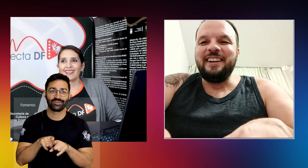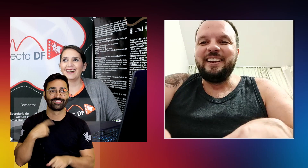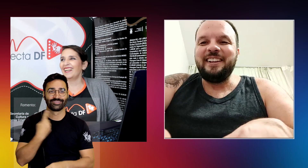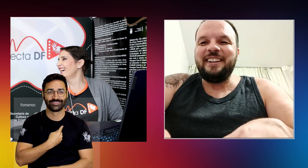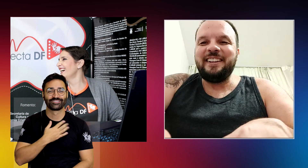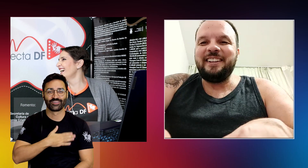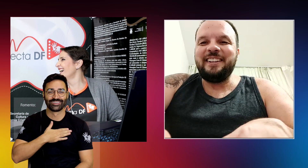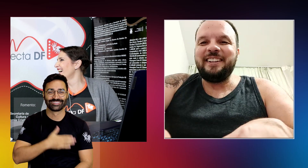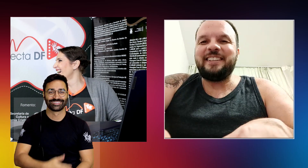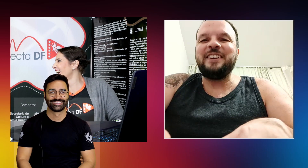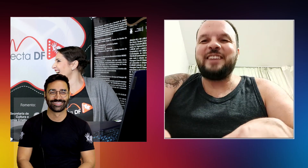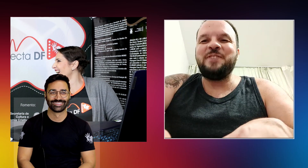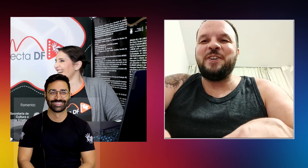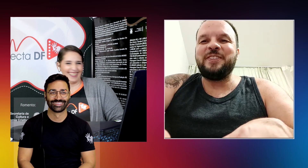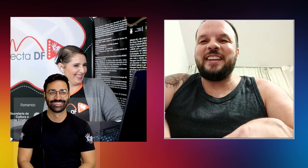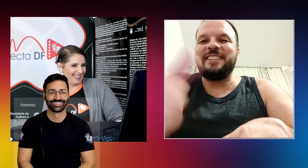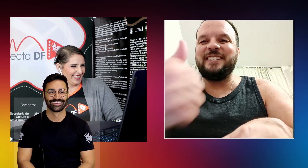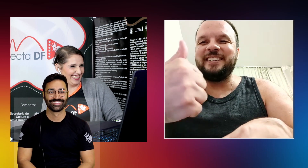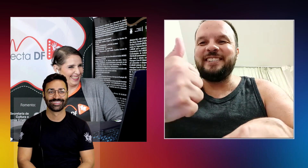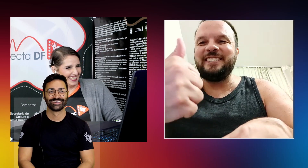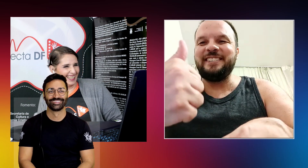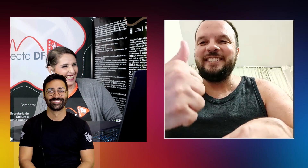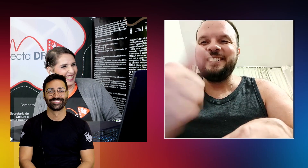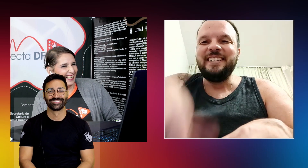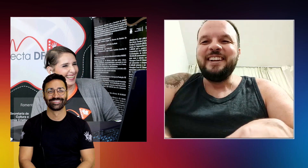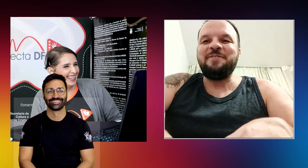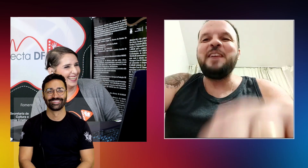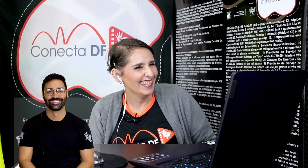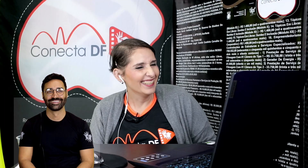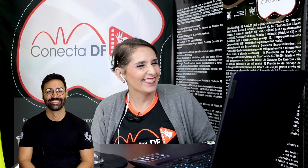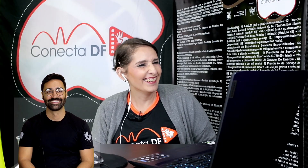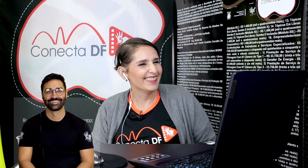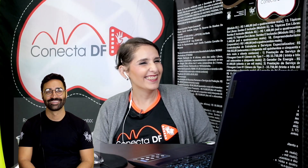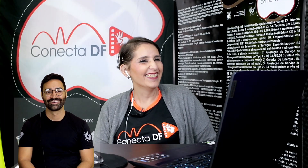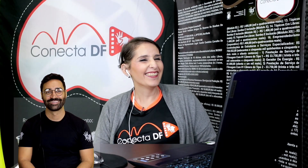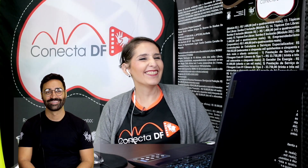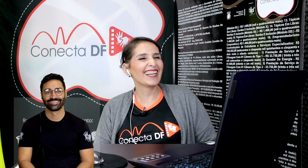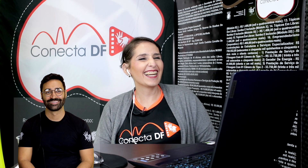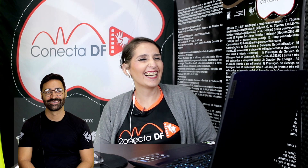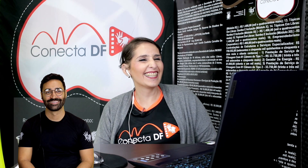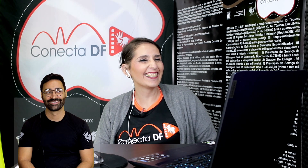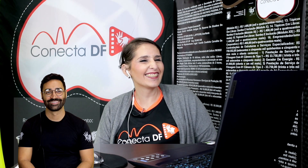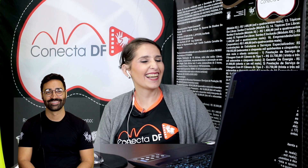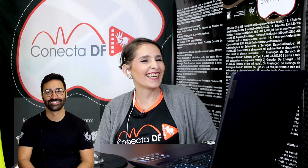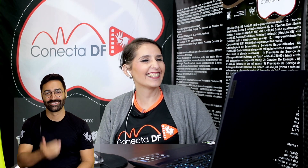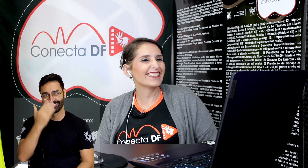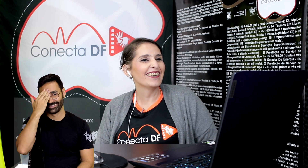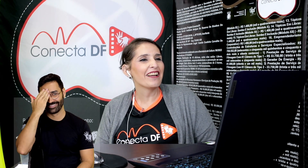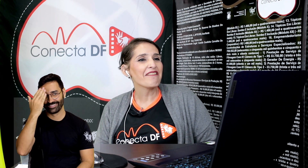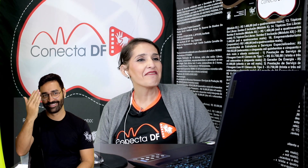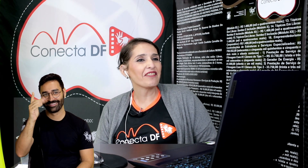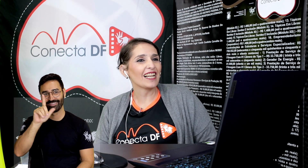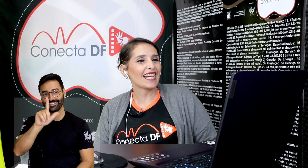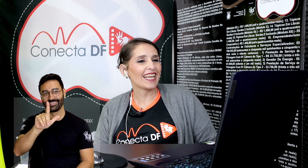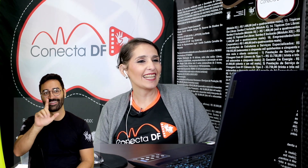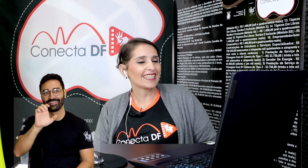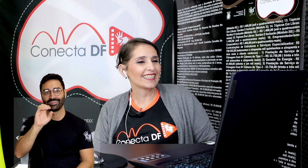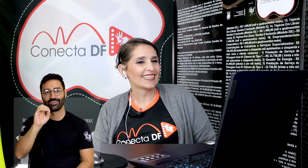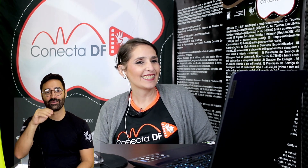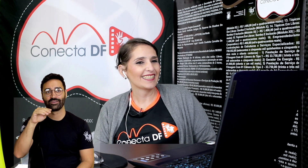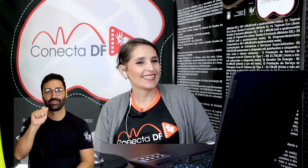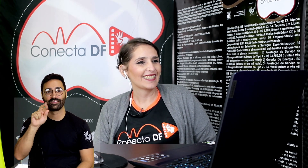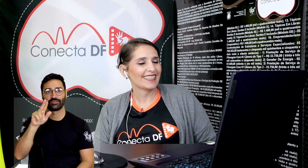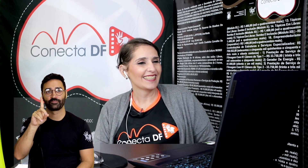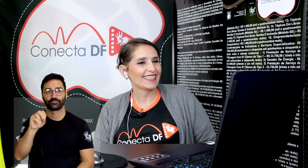gosta. Então tá bom, tá? Falei muito, desculpa, tá? Obrigada, Leonardo.